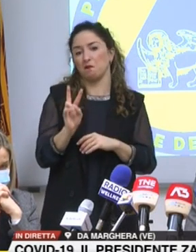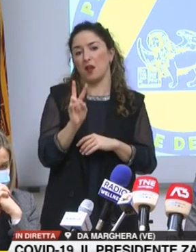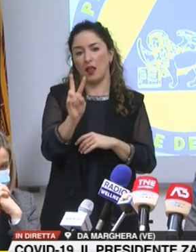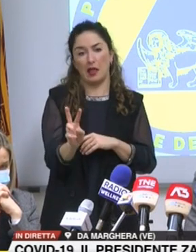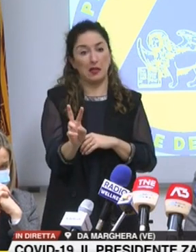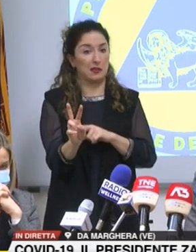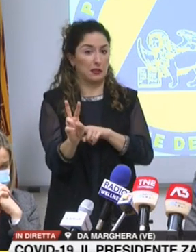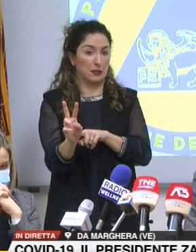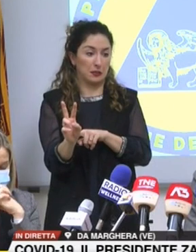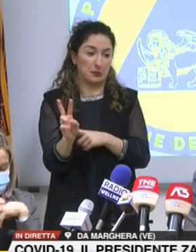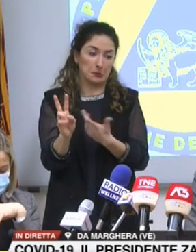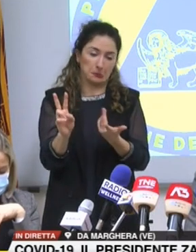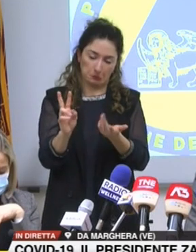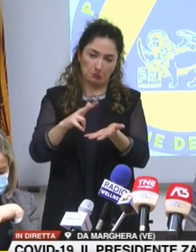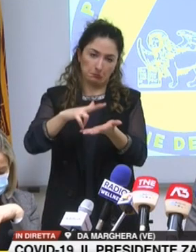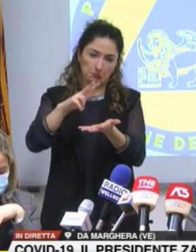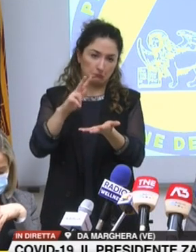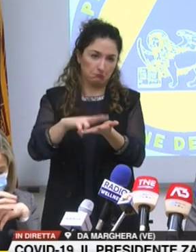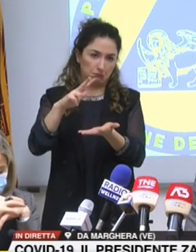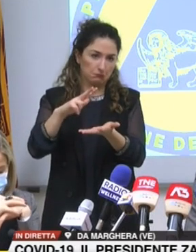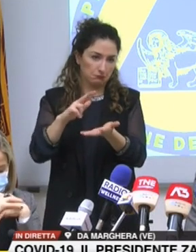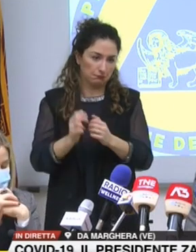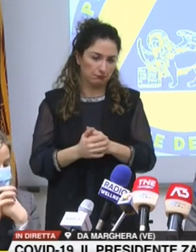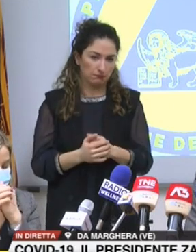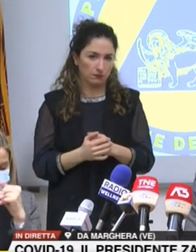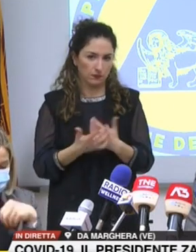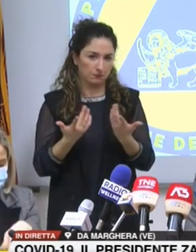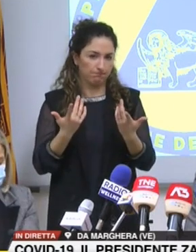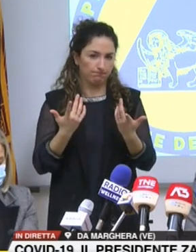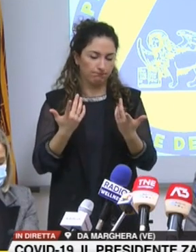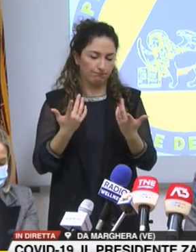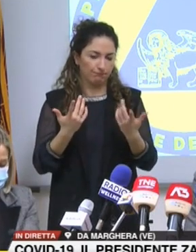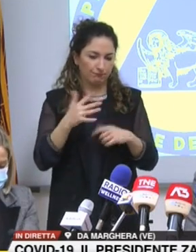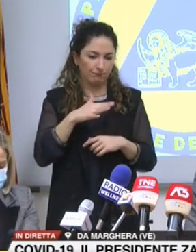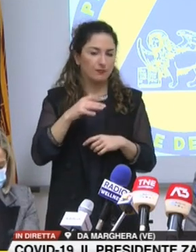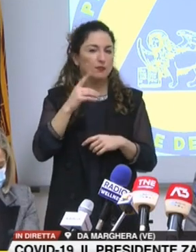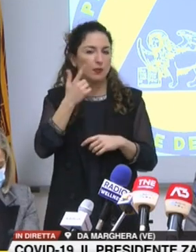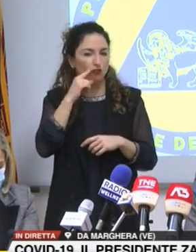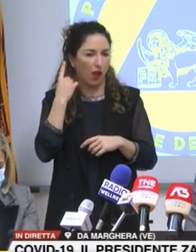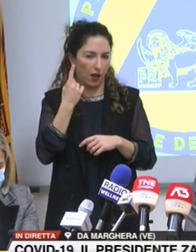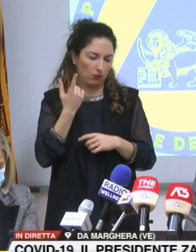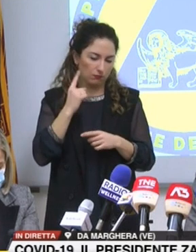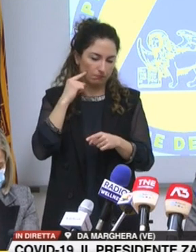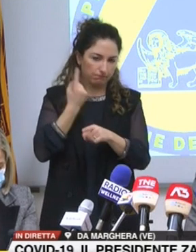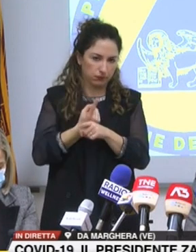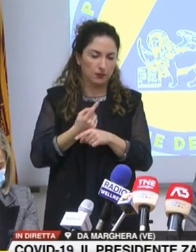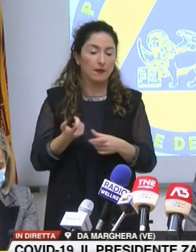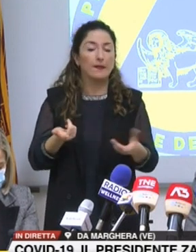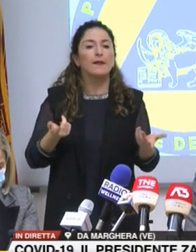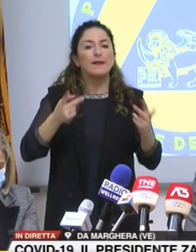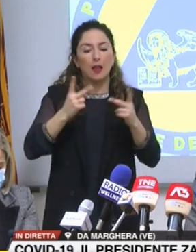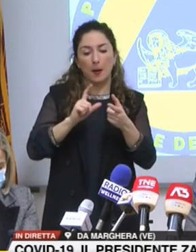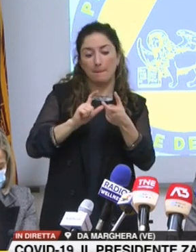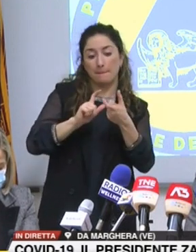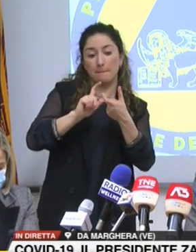sia e sarà confermato il colore della zona gialla. Però vi ricordo anche che il passaggio di